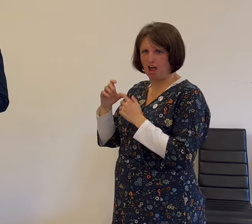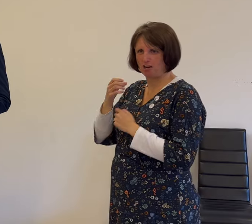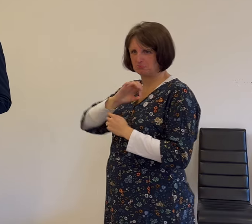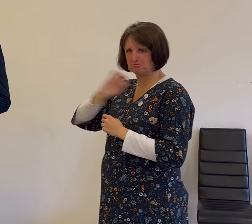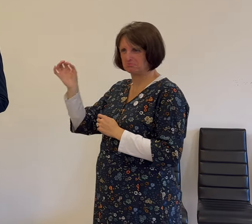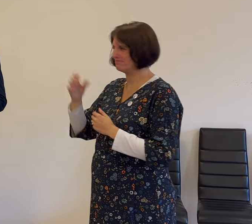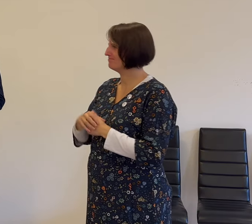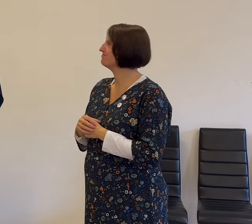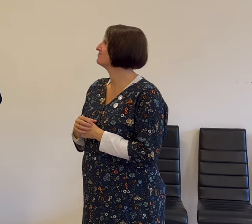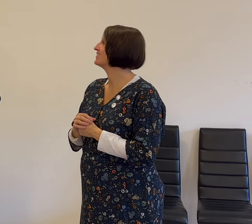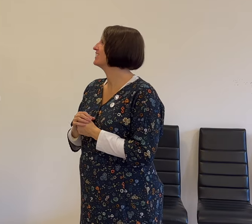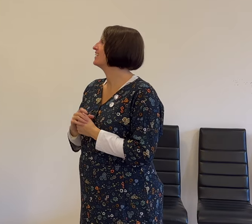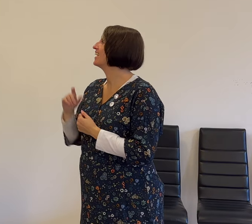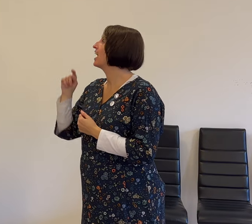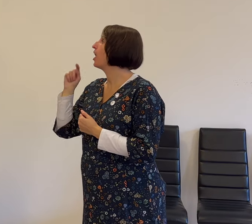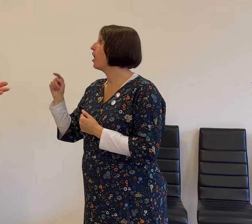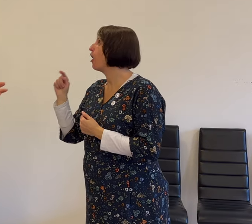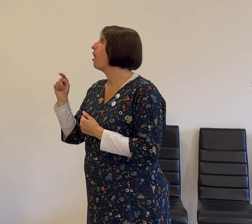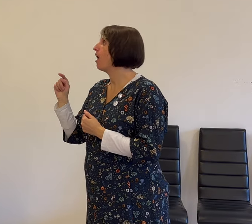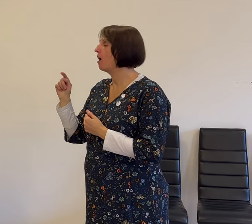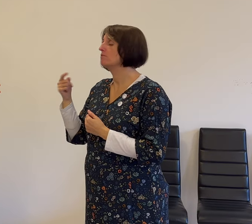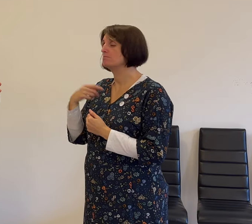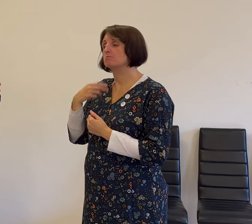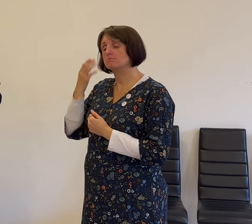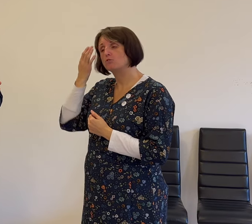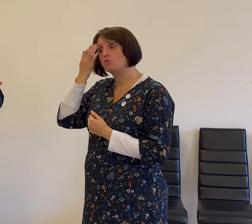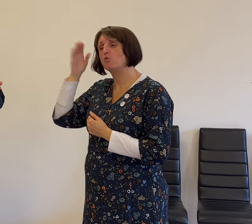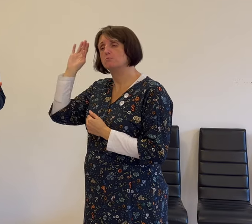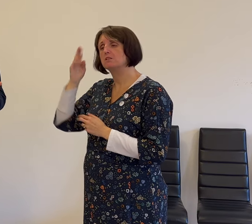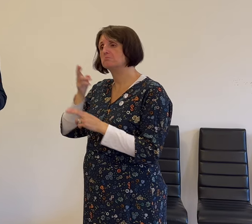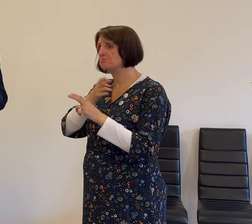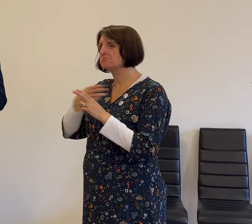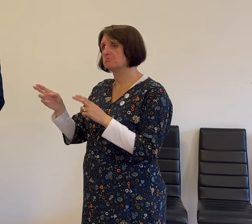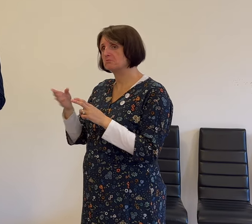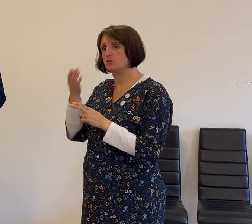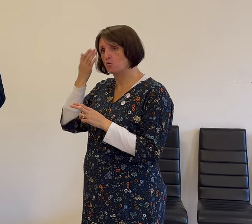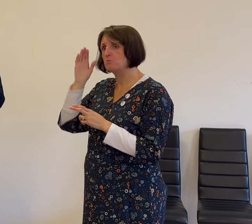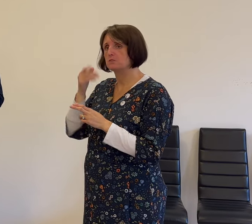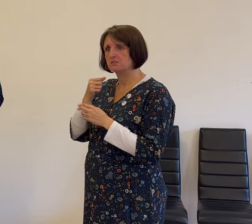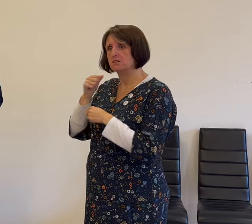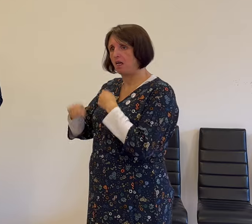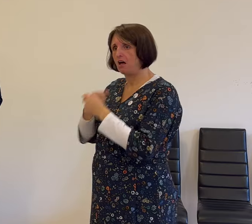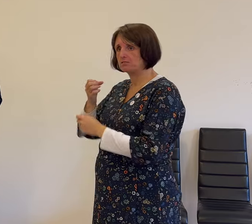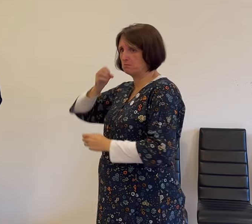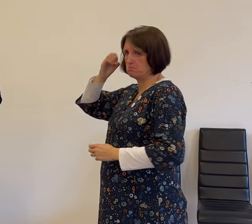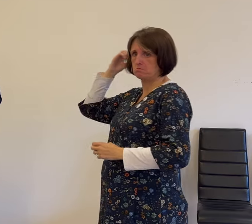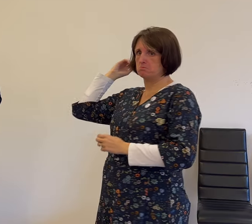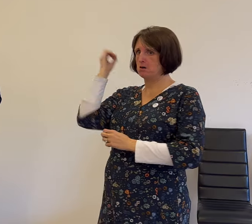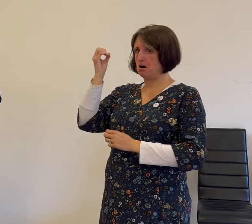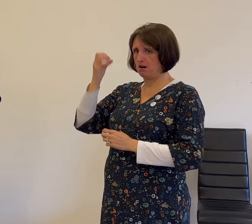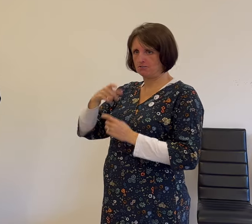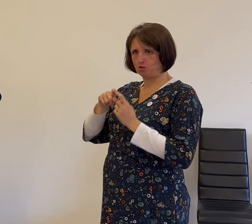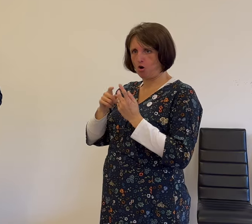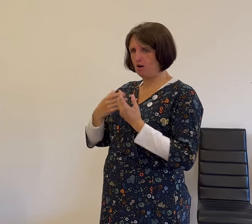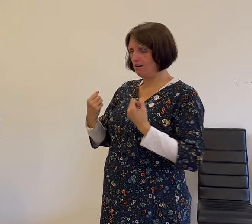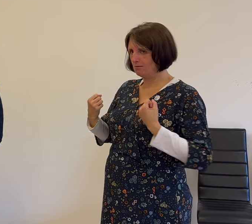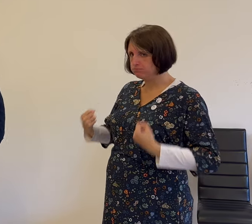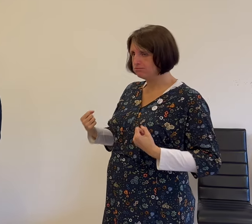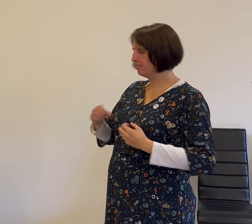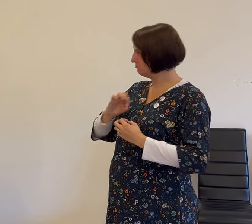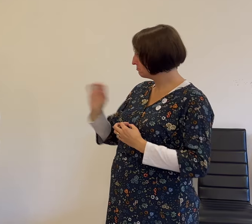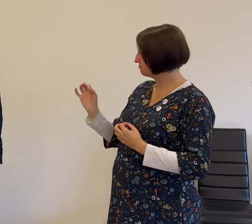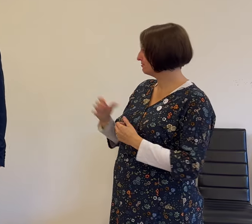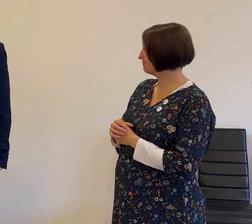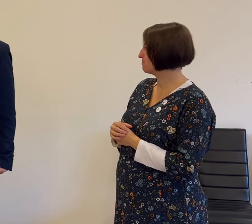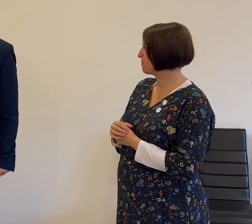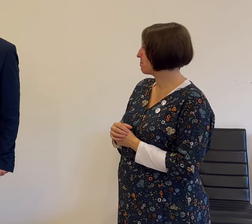ten Goliáš s tímhle je schopen velmi dobře zacházet a mistrně to ovládat. Navraťme se